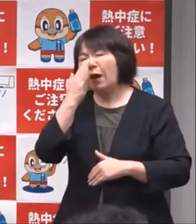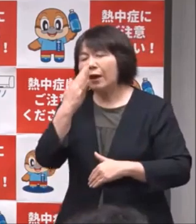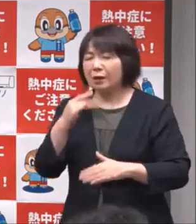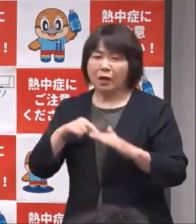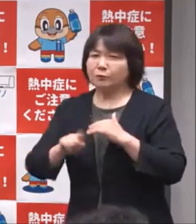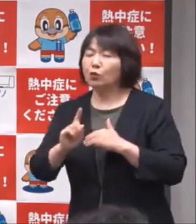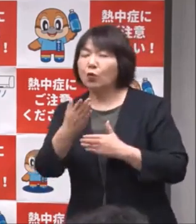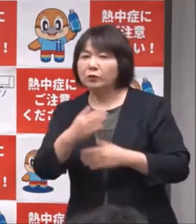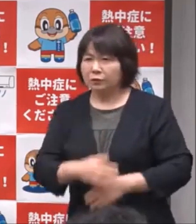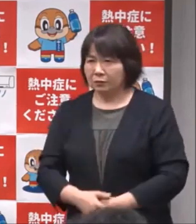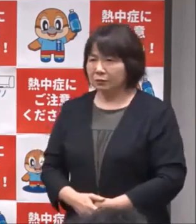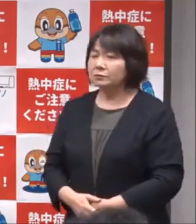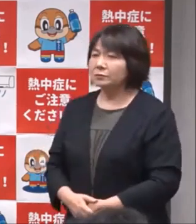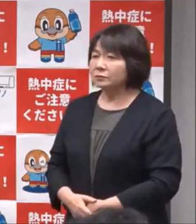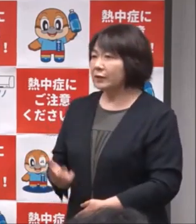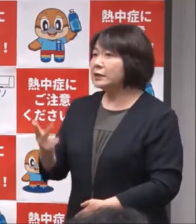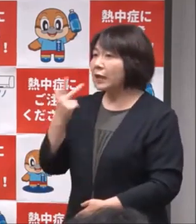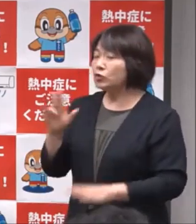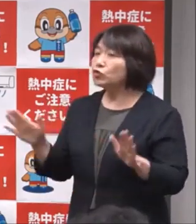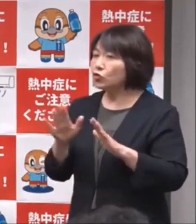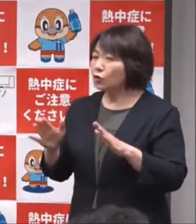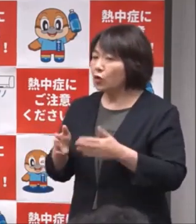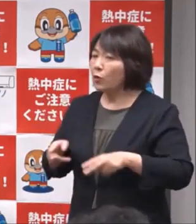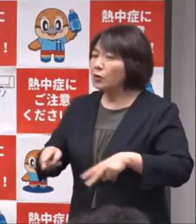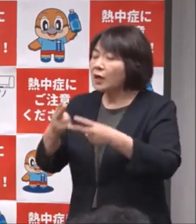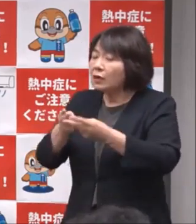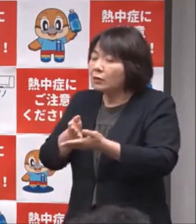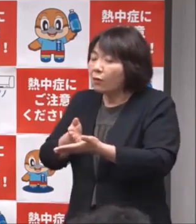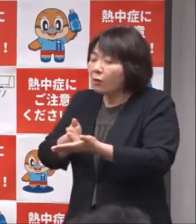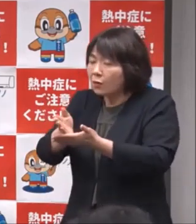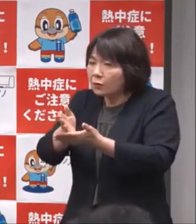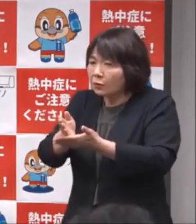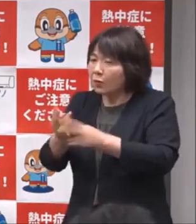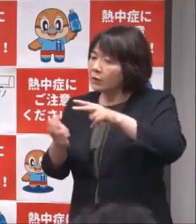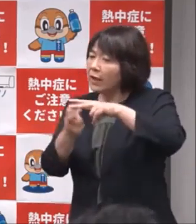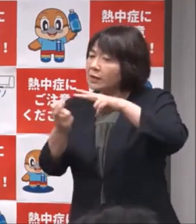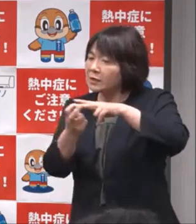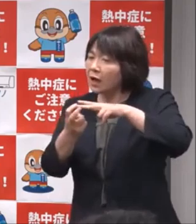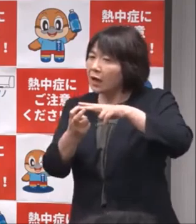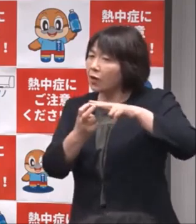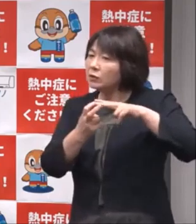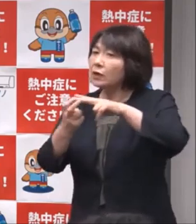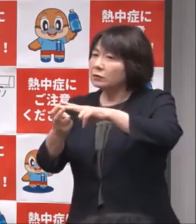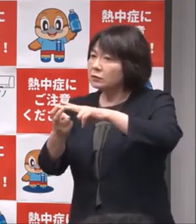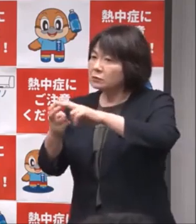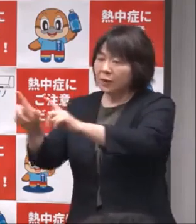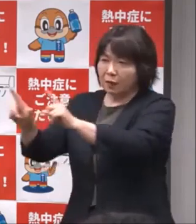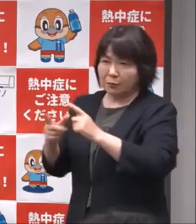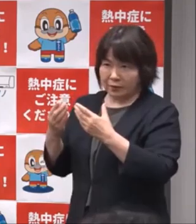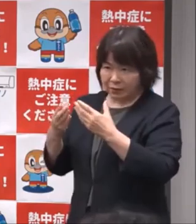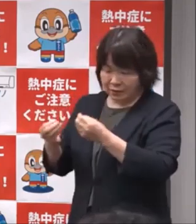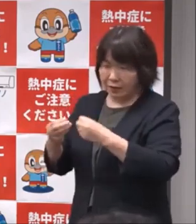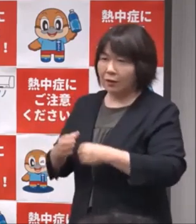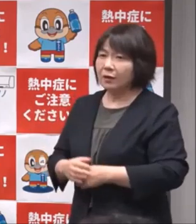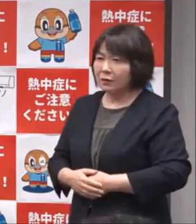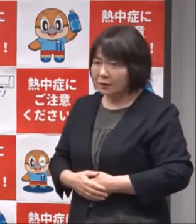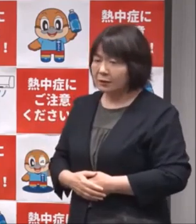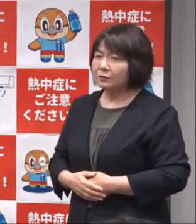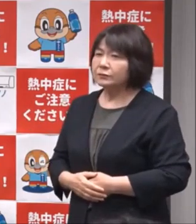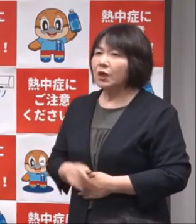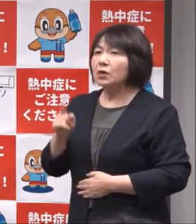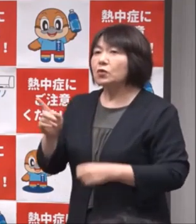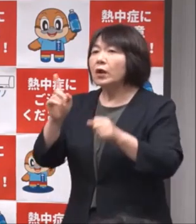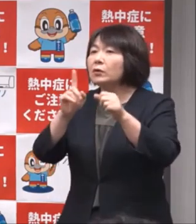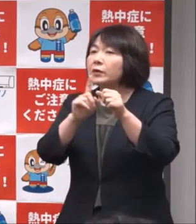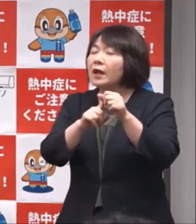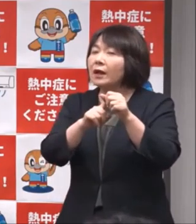どういう意味ですか。 あの先週子ども専用列車を走らせるということを発表になりましたので、それの狙